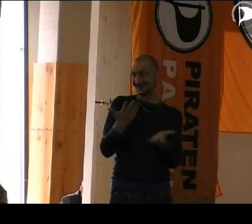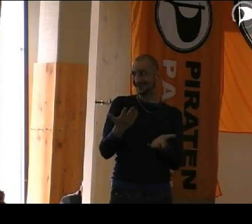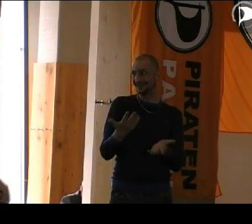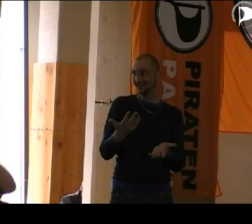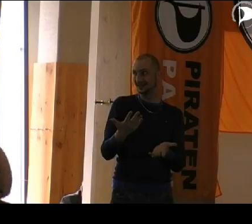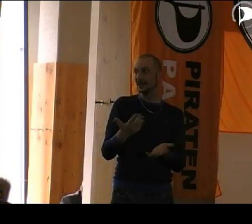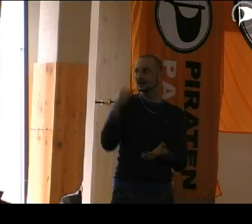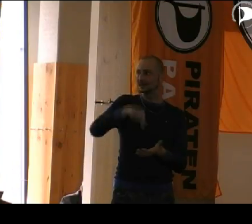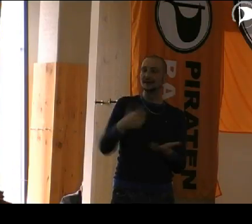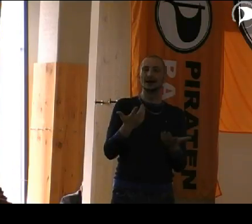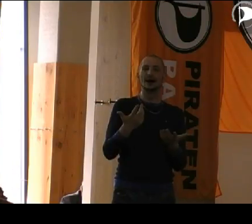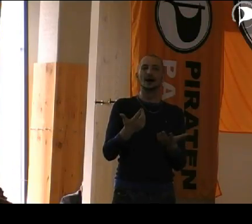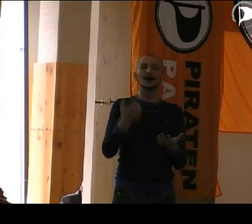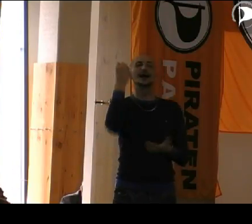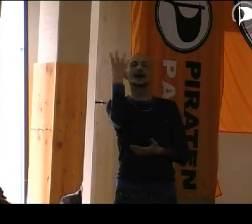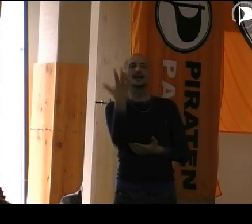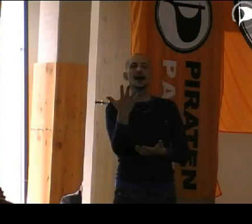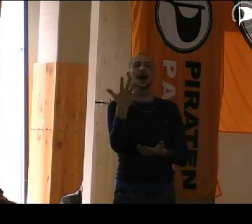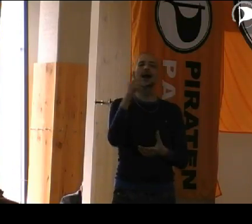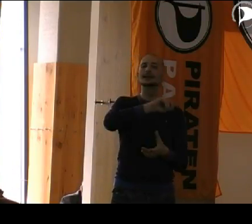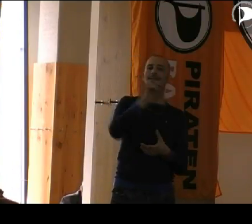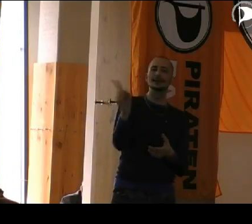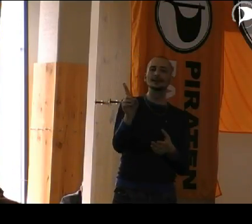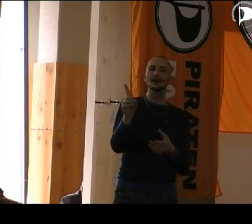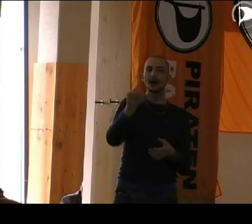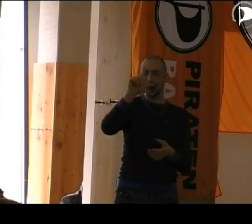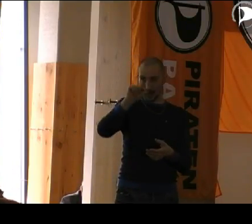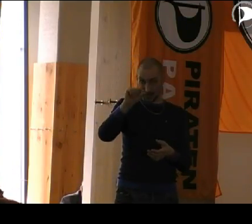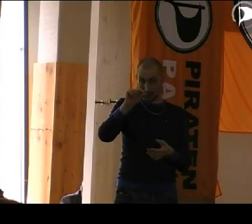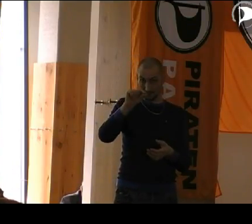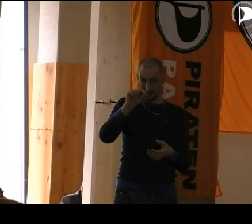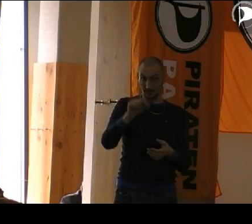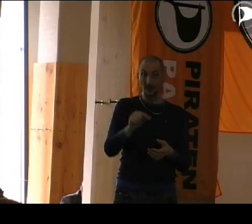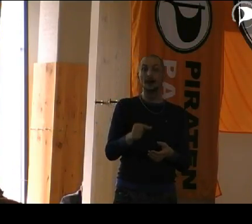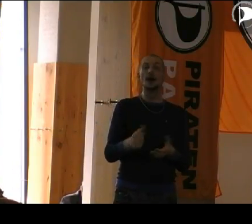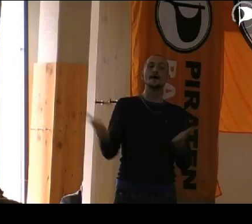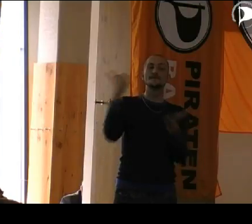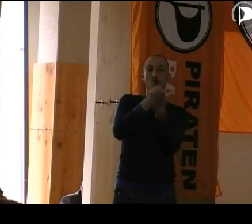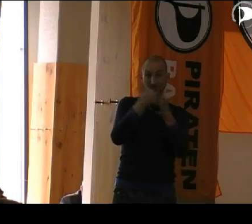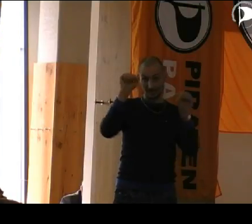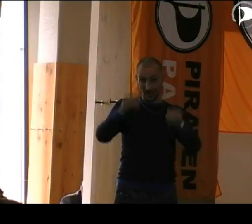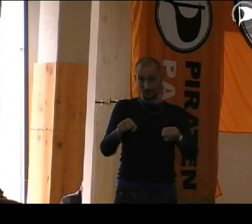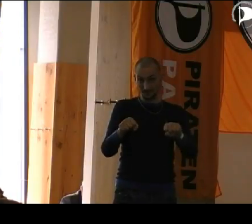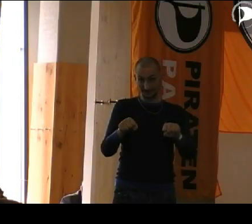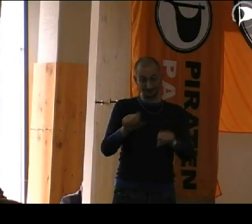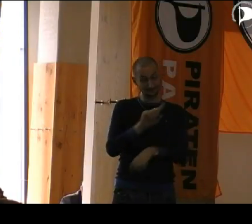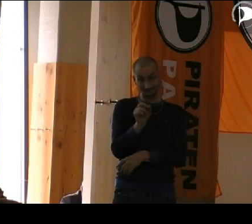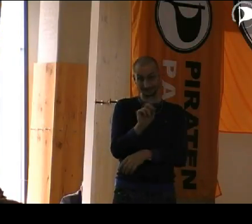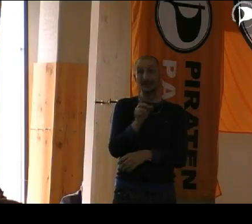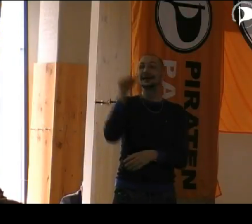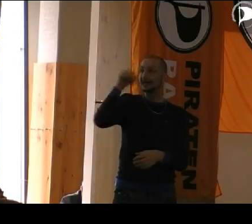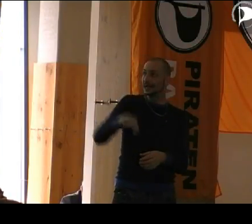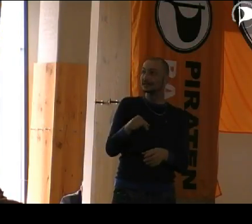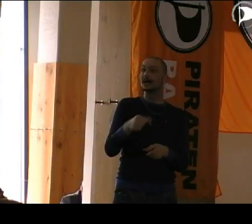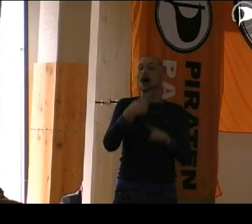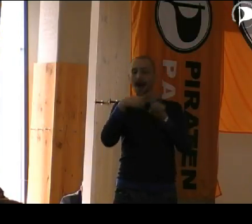damit es zumindest schon mal klar wir nehmen nicht überall vorstandsämter jetzt stehen wir in